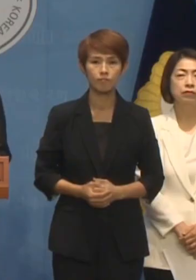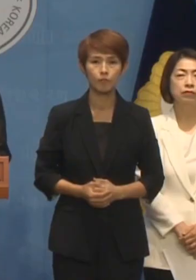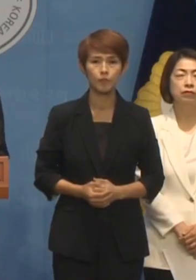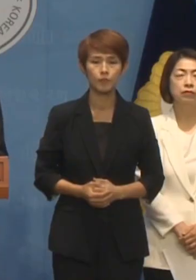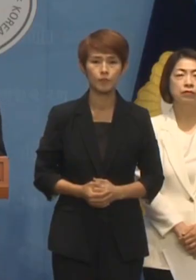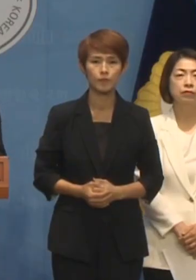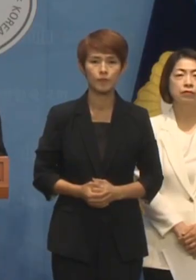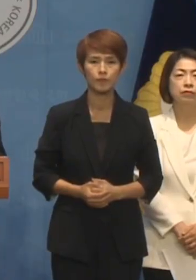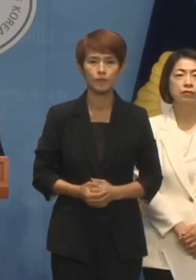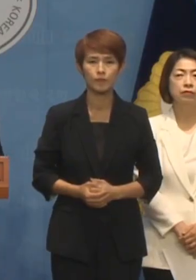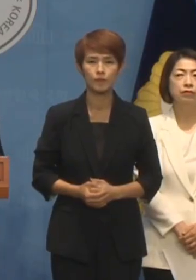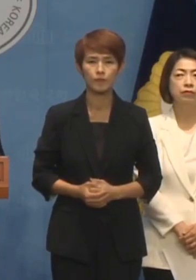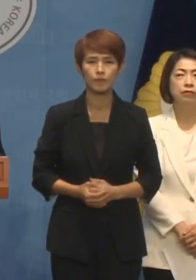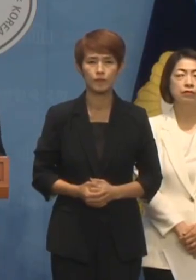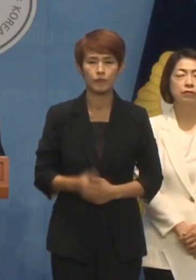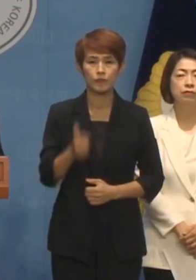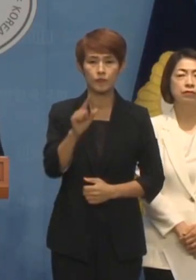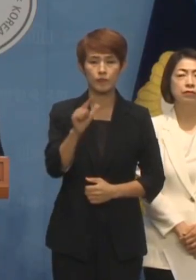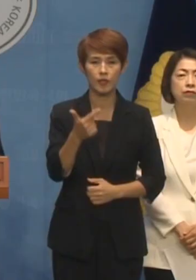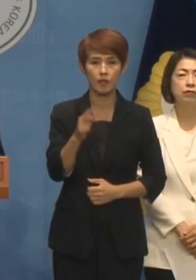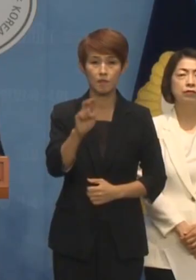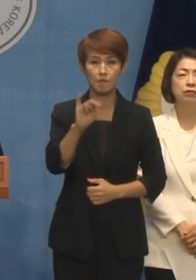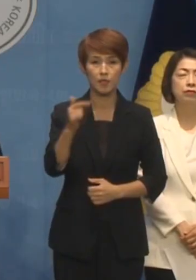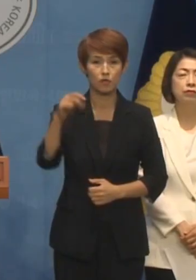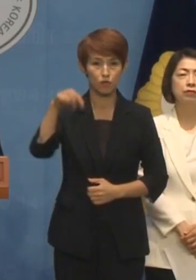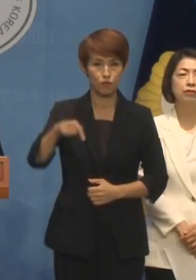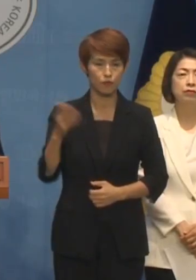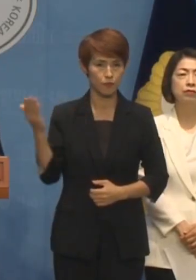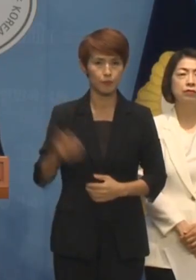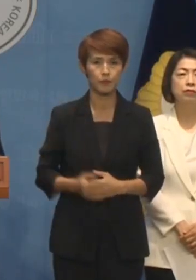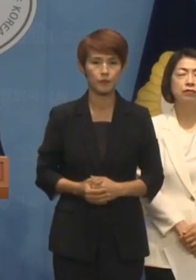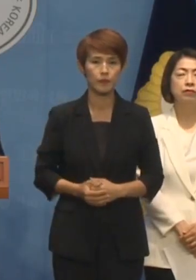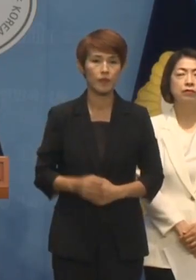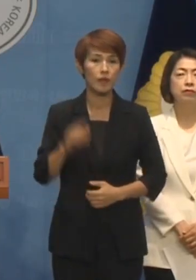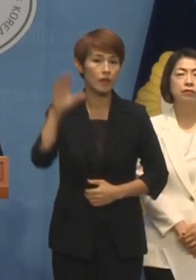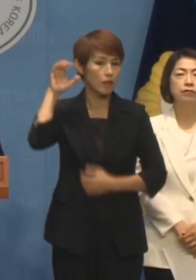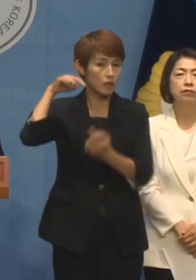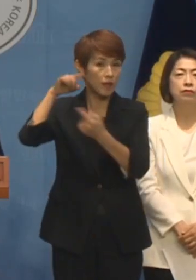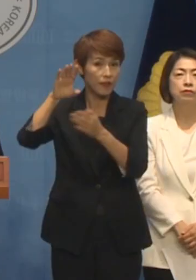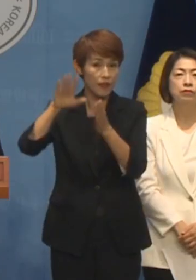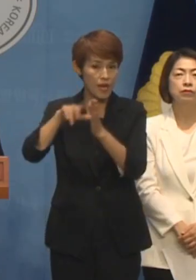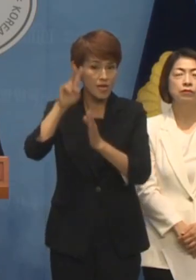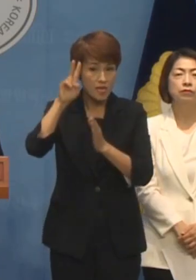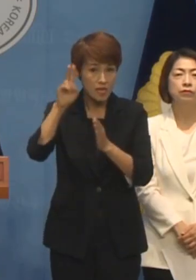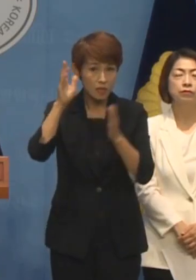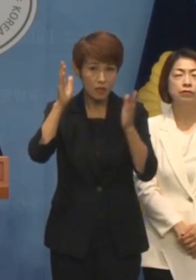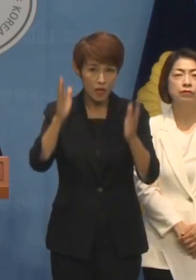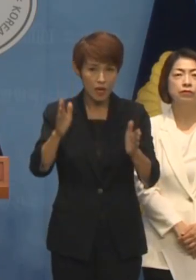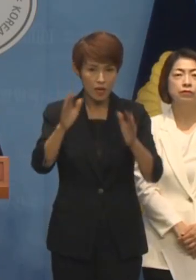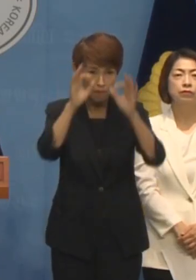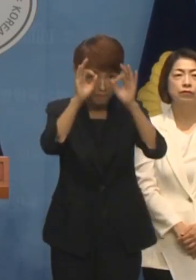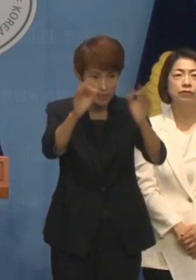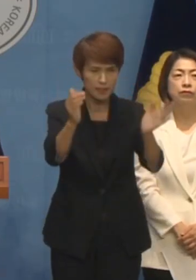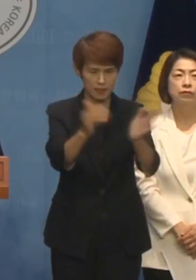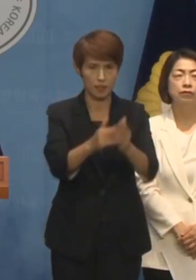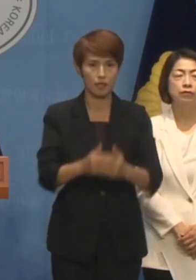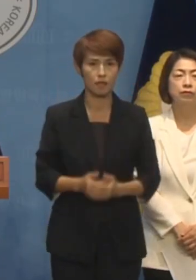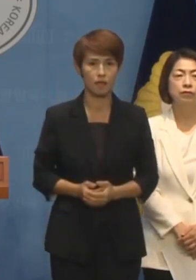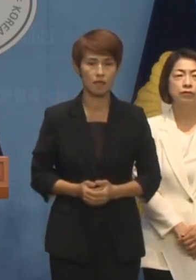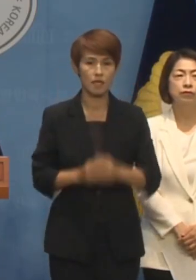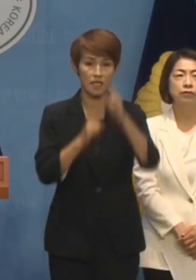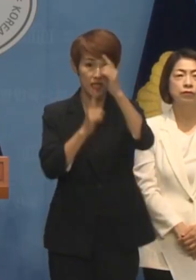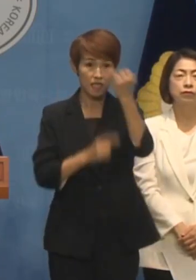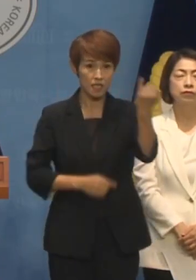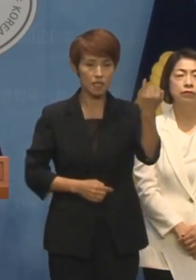서울 강북을 국회의원 한민수입니다. 이틀간의 청문회에서 드러났듯이 이진숙 후보자의 법인카드